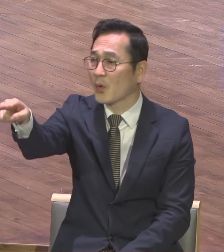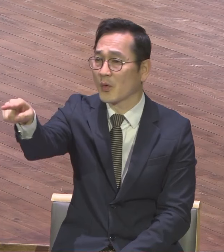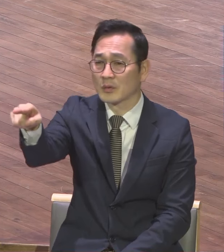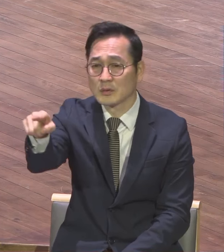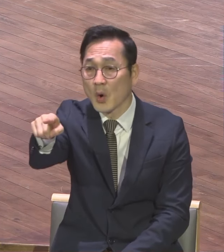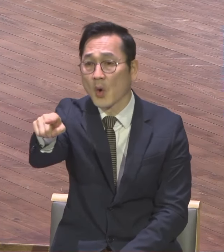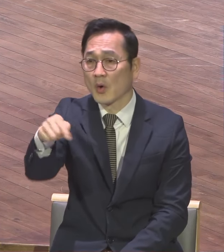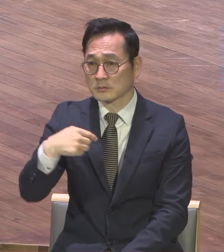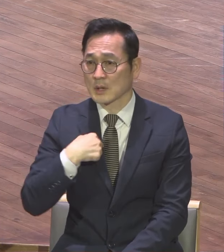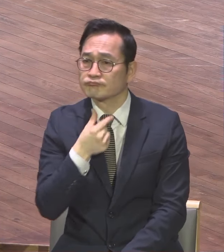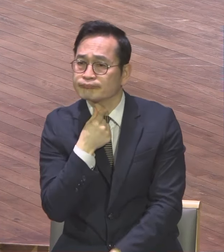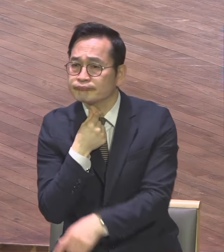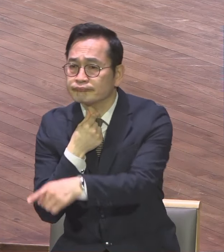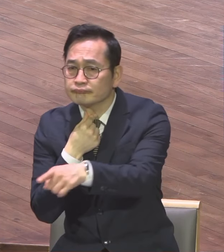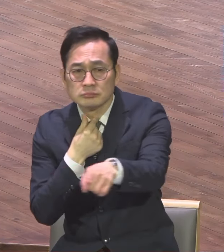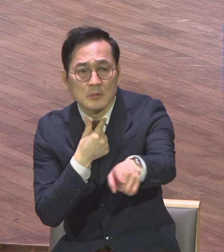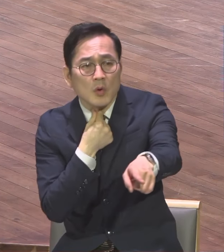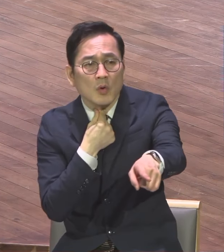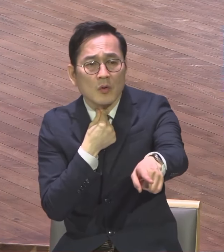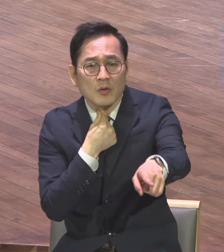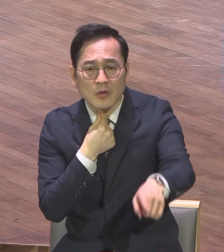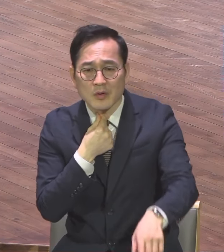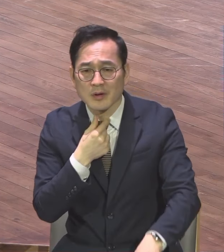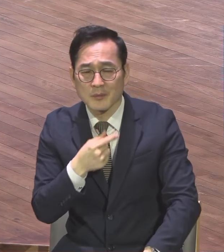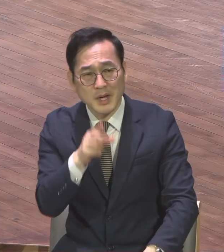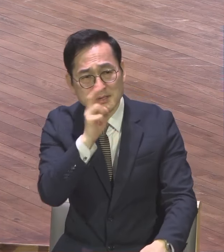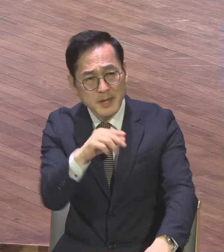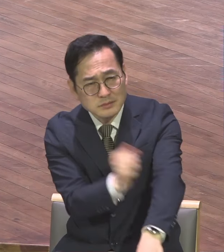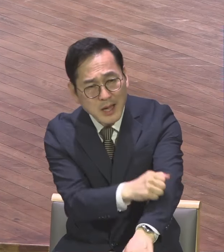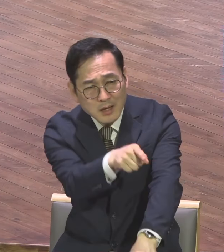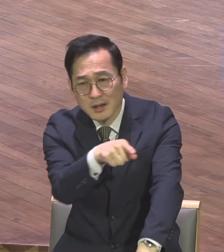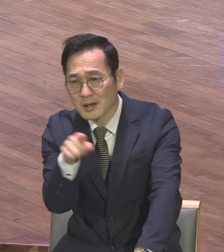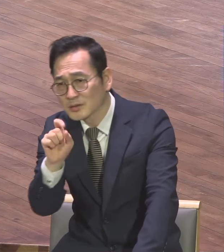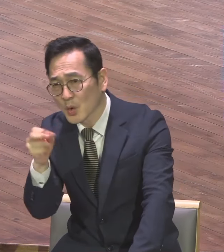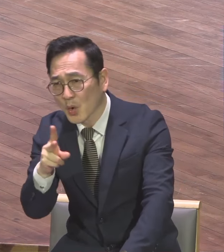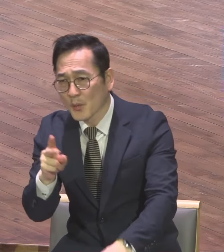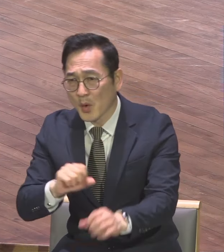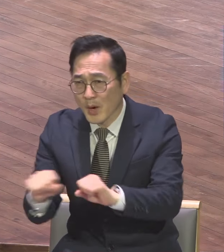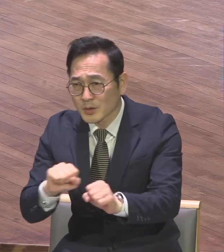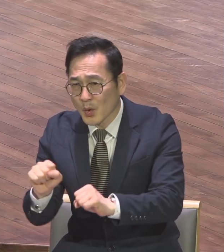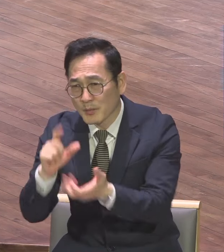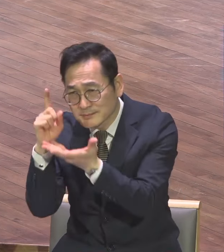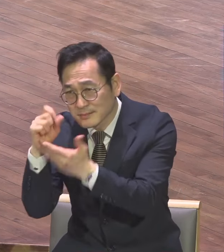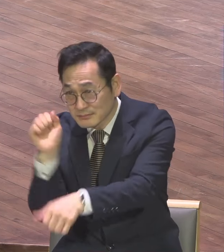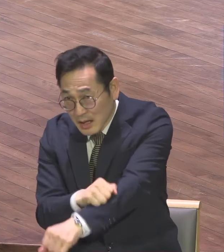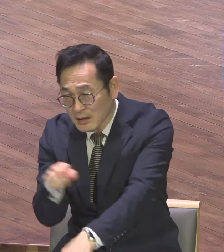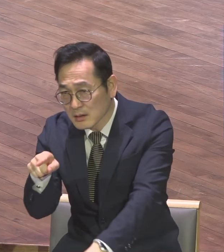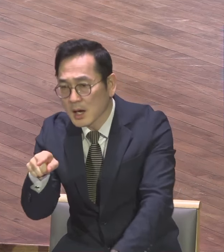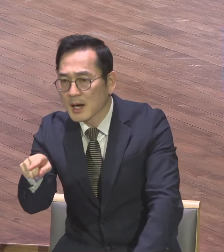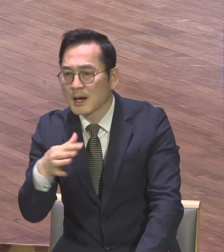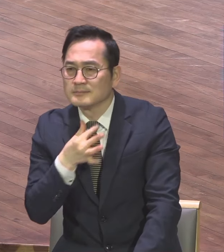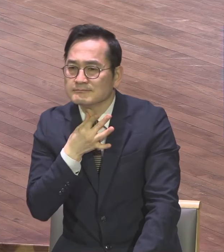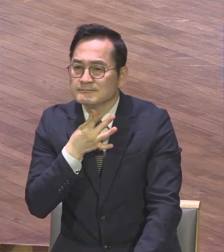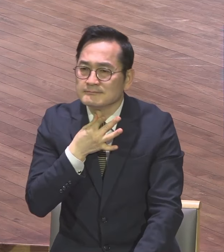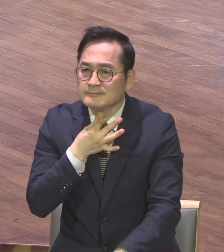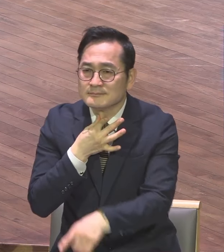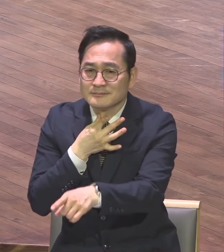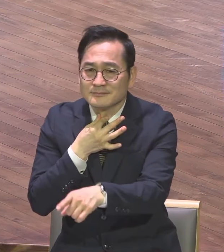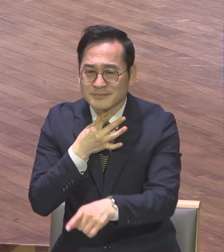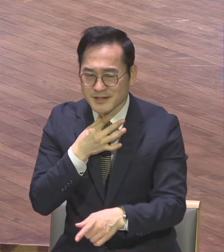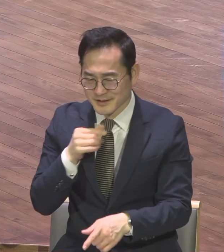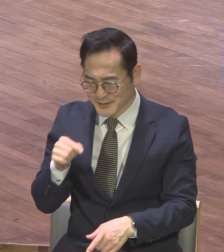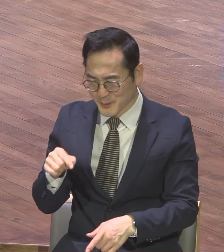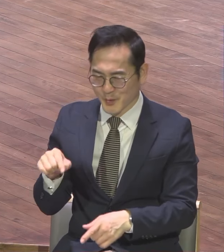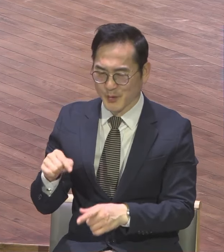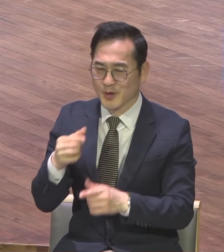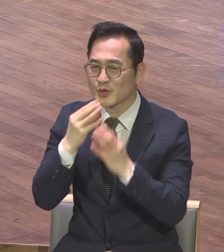수 있도록 도움을 주는 것입니다, 토요일. 그래서 토요일은 사실 전문성 있는 우리